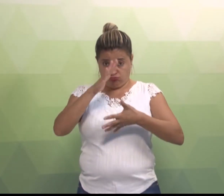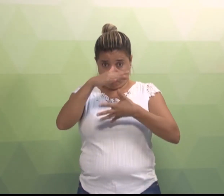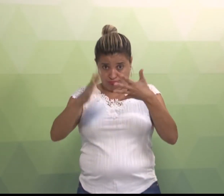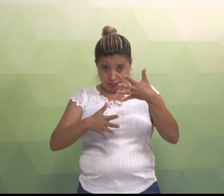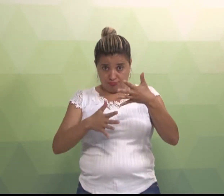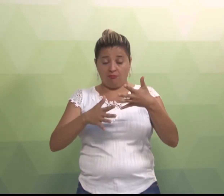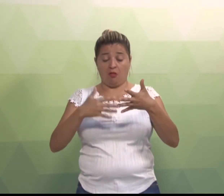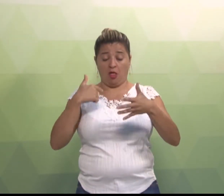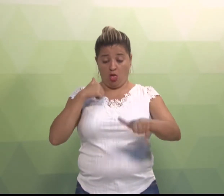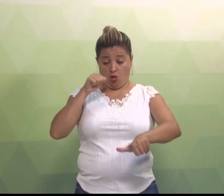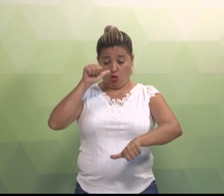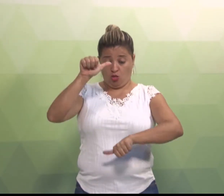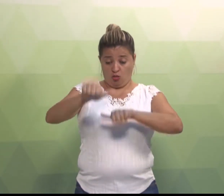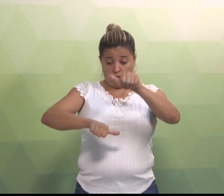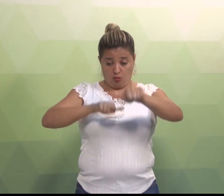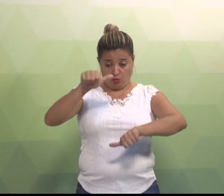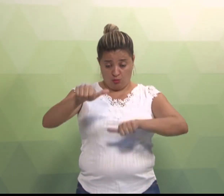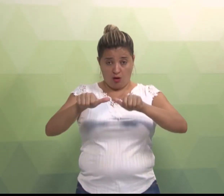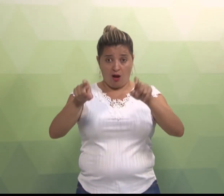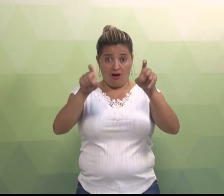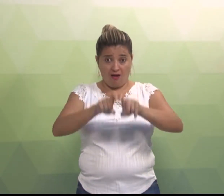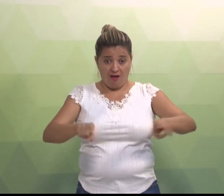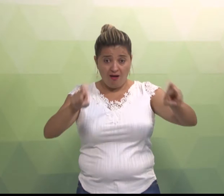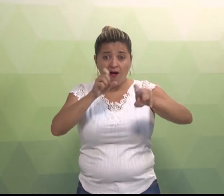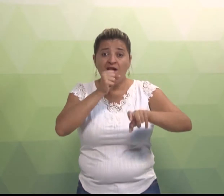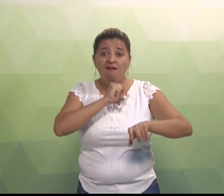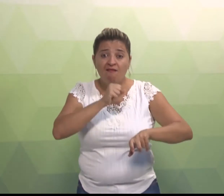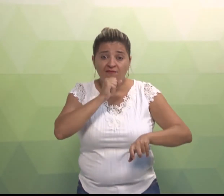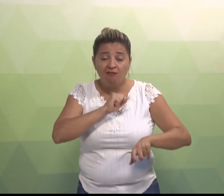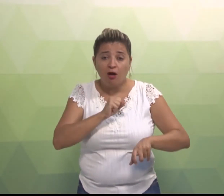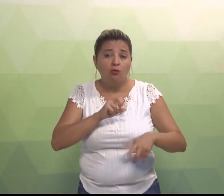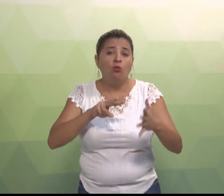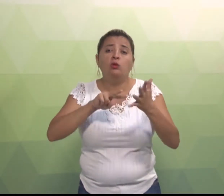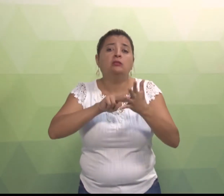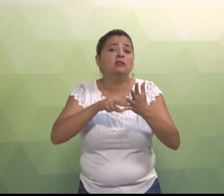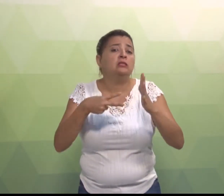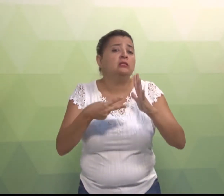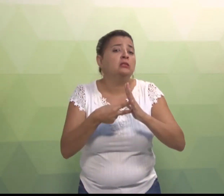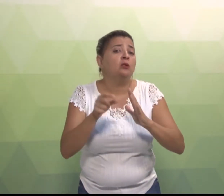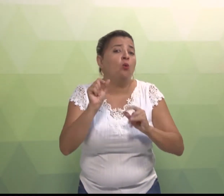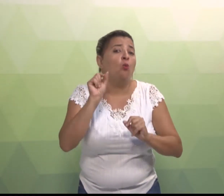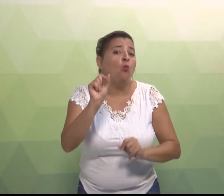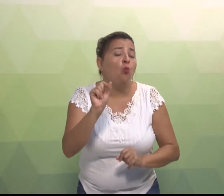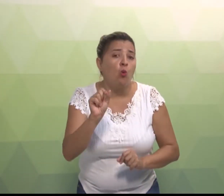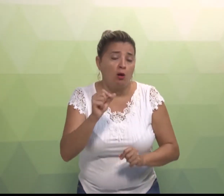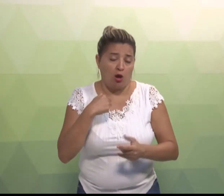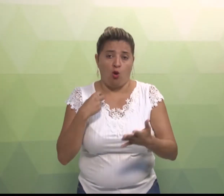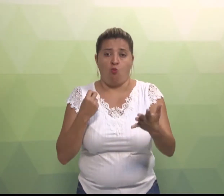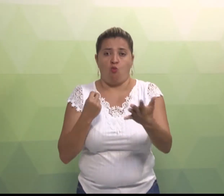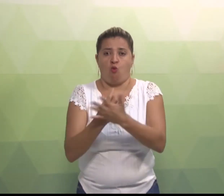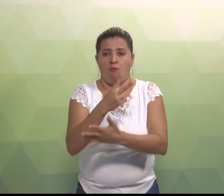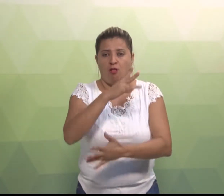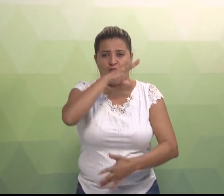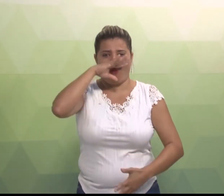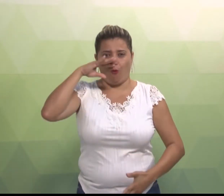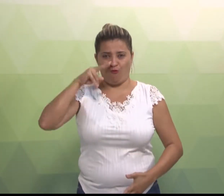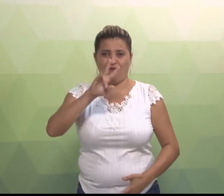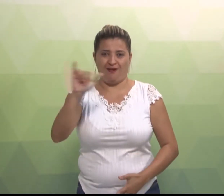Se na Libras eu utilizar esse sinal, trocar o computador velho, qual que é esse significado? Que eu vou comprar um